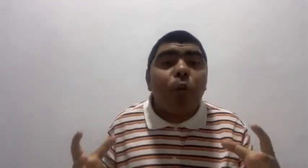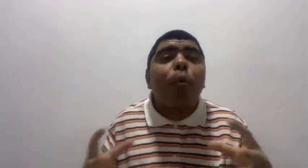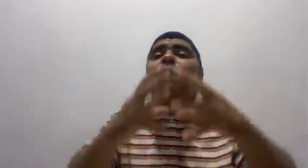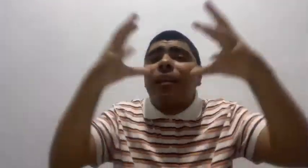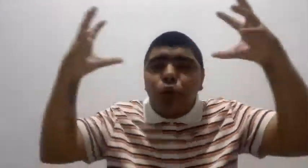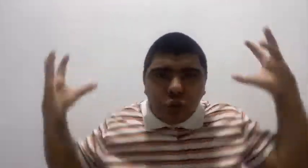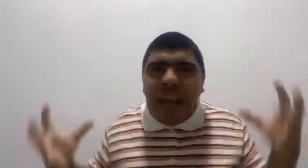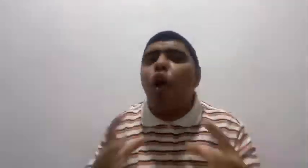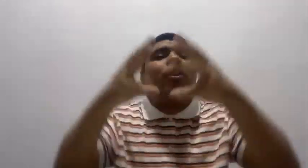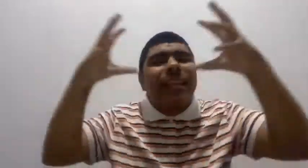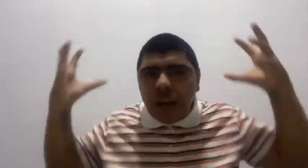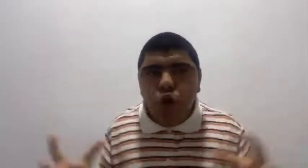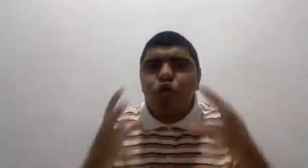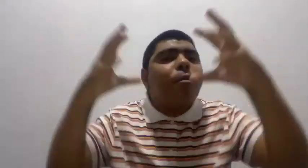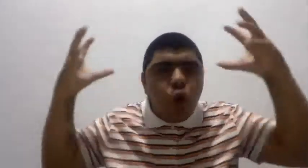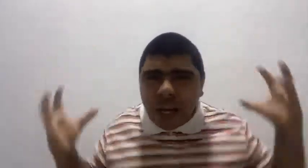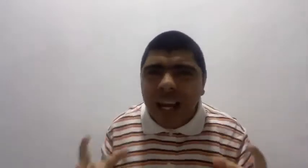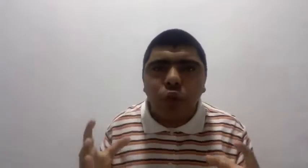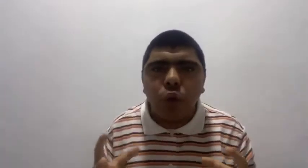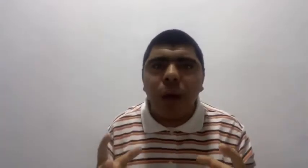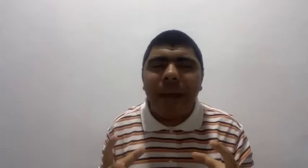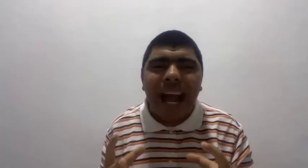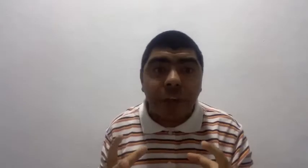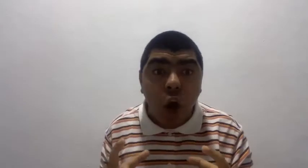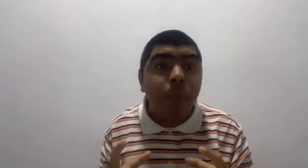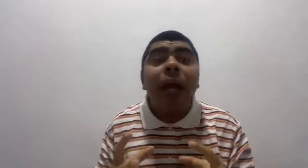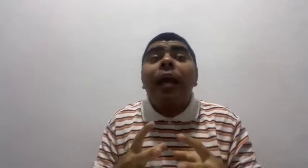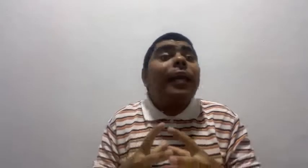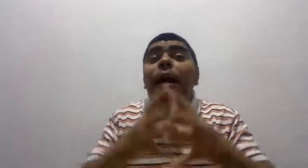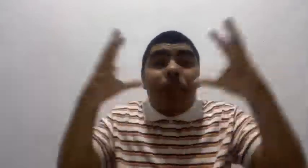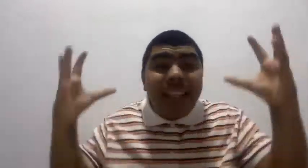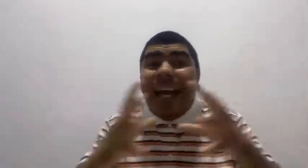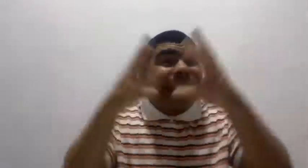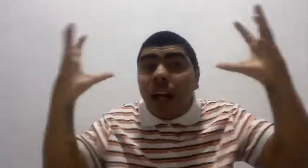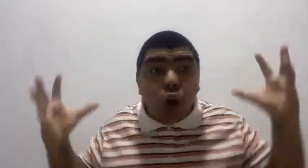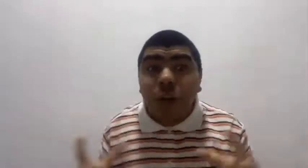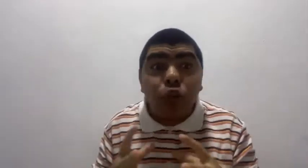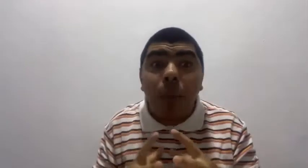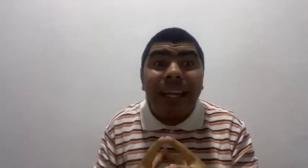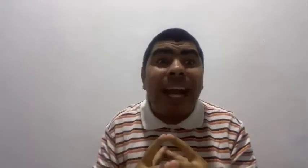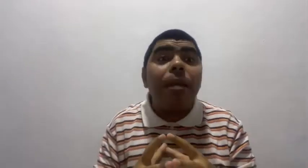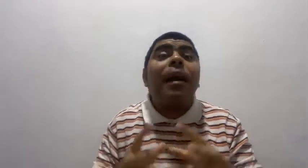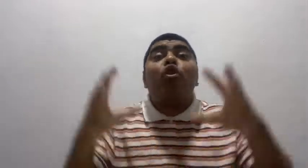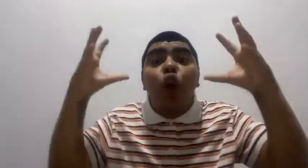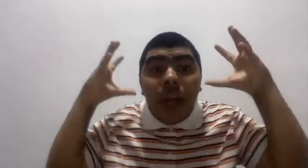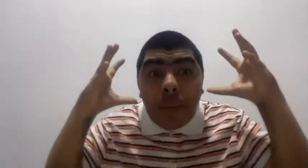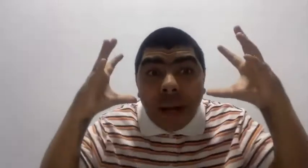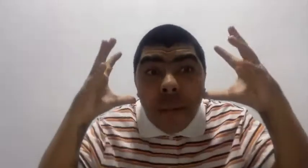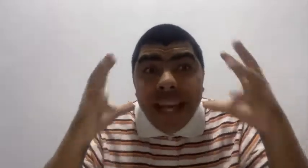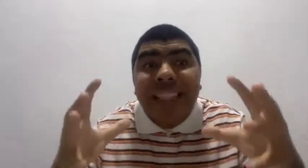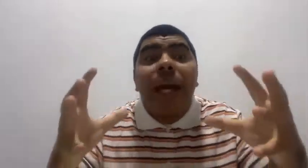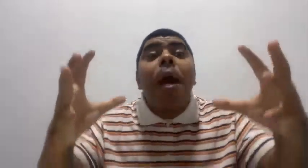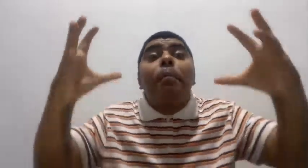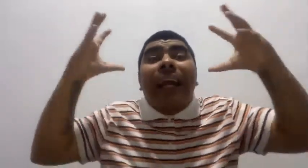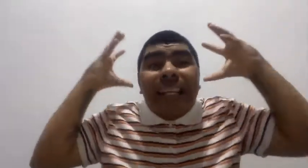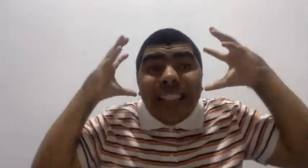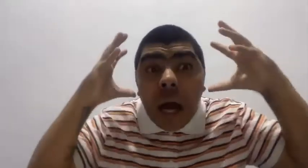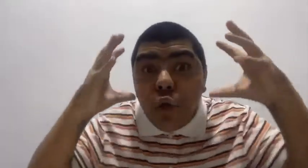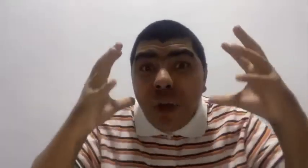Por más que usted ore y ayune y busque la solución, amén, a Dios, y le pida que esas cosas no vengan, hermano, Dios las permite para